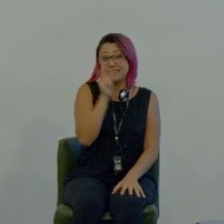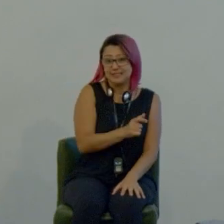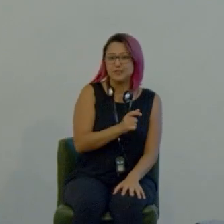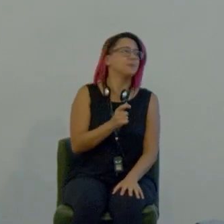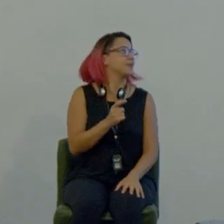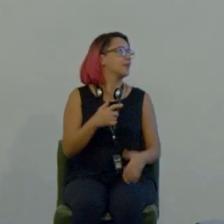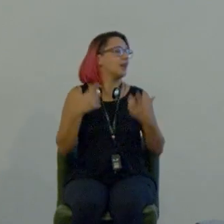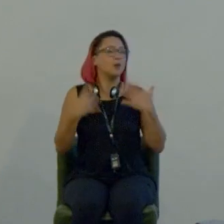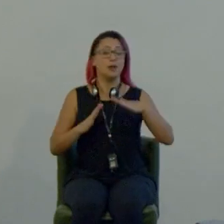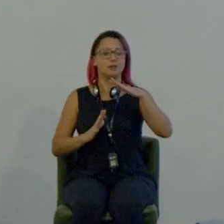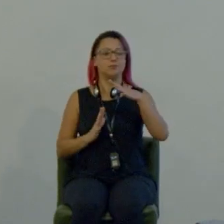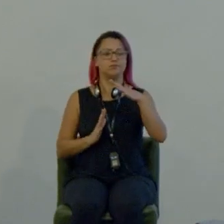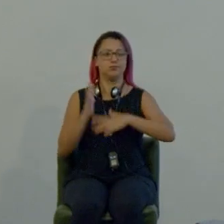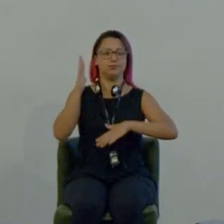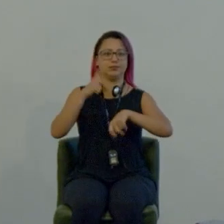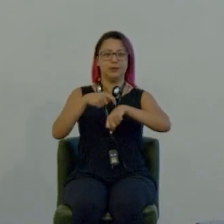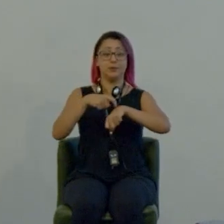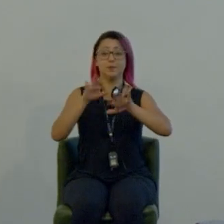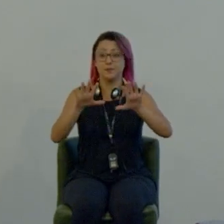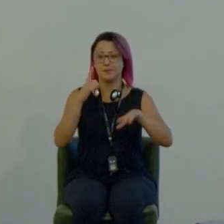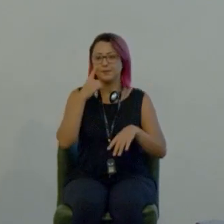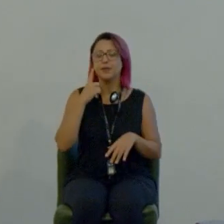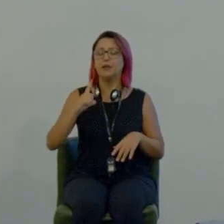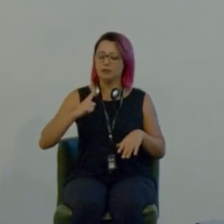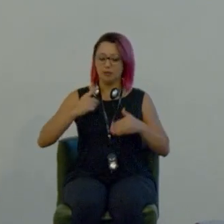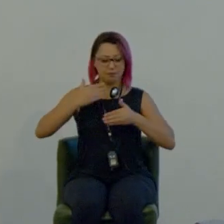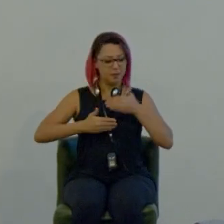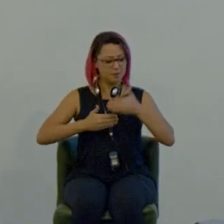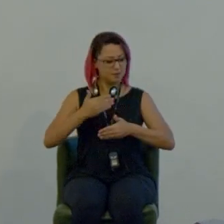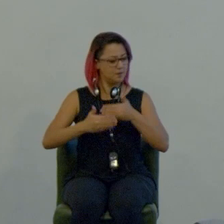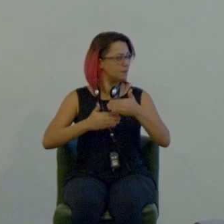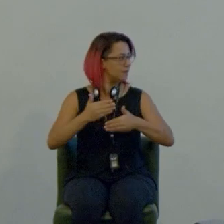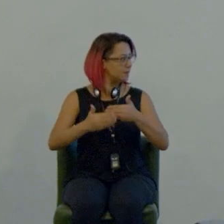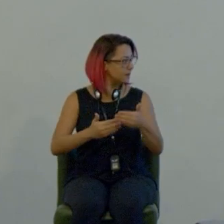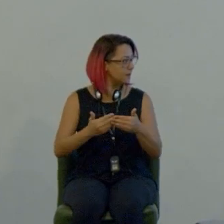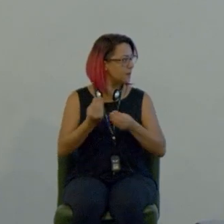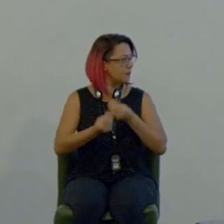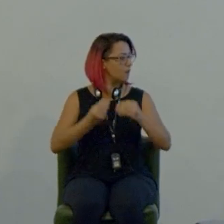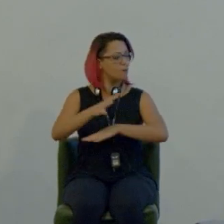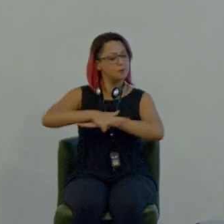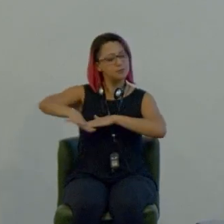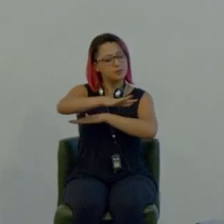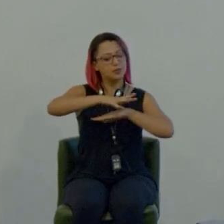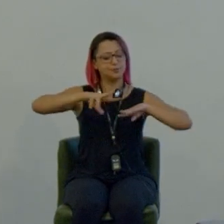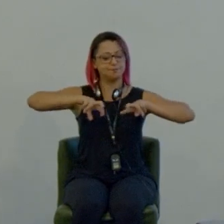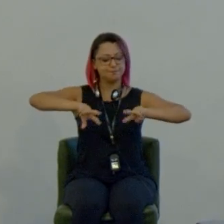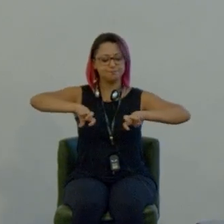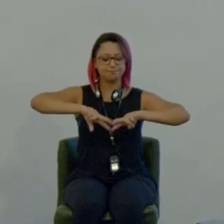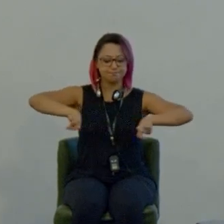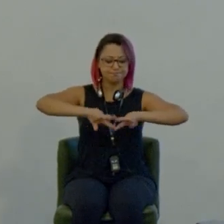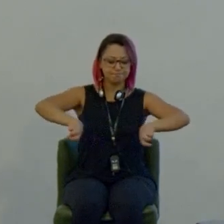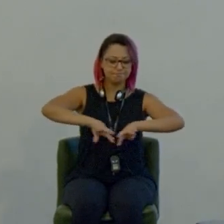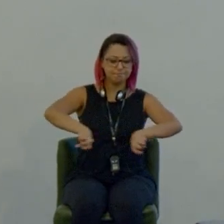quero estourar o tempo. Uma coisa, a gente tem esse processo, né, contínuo de produção de paisagens, ele tem um efeito, eu acho que ao